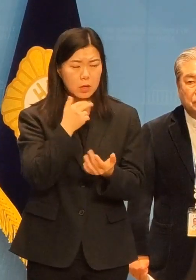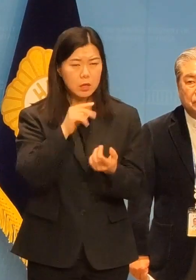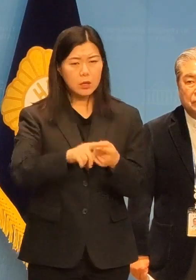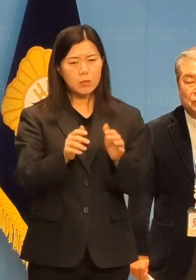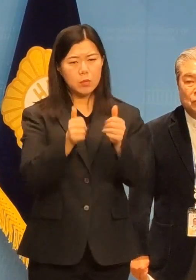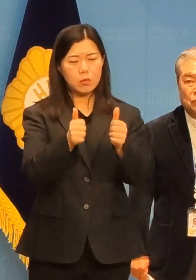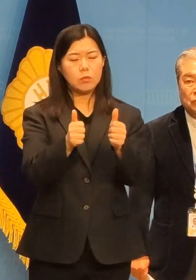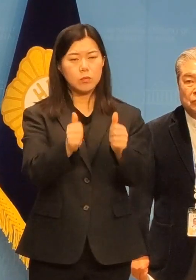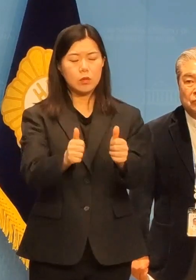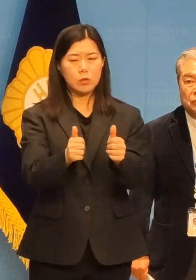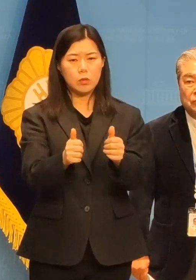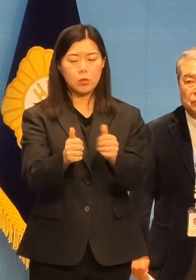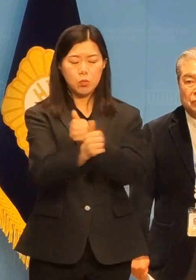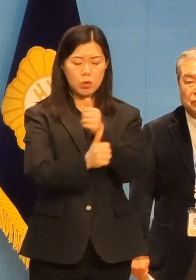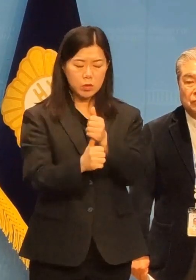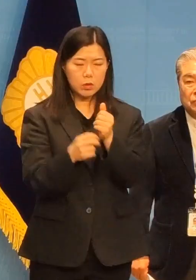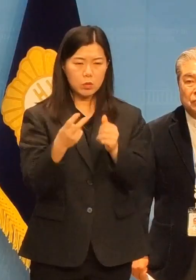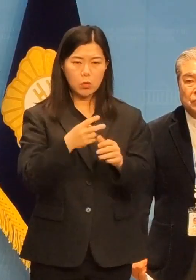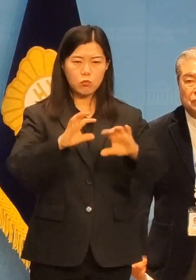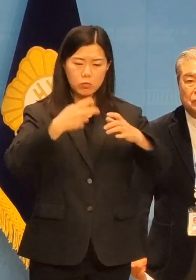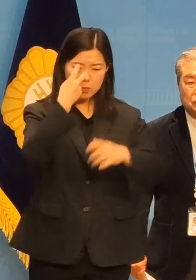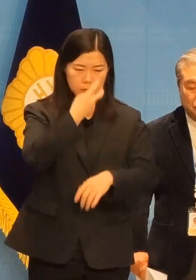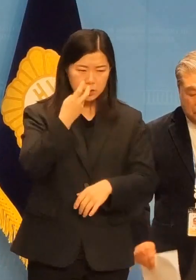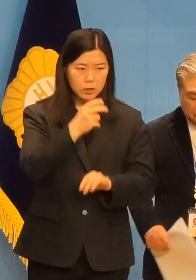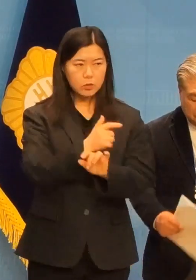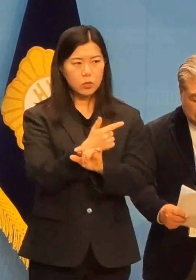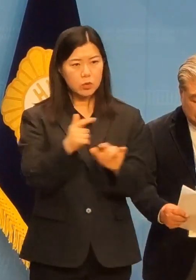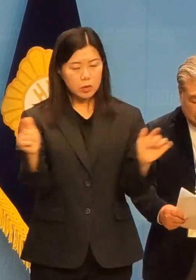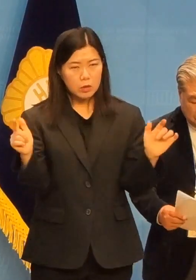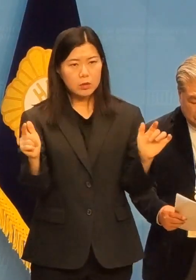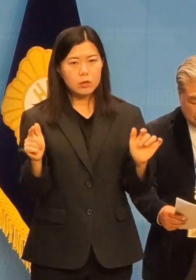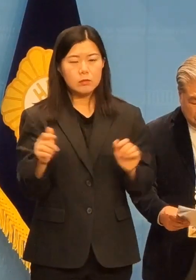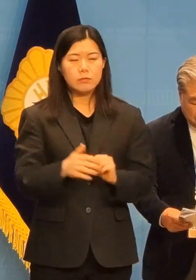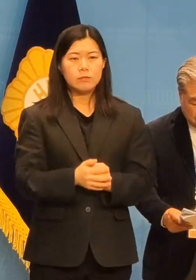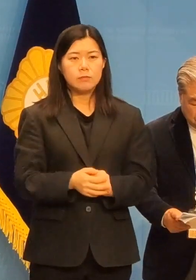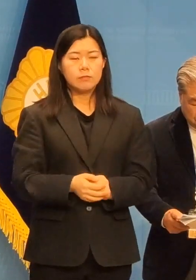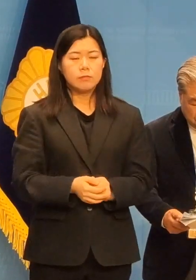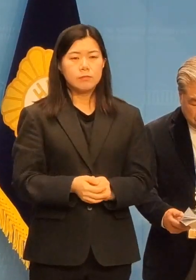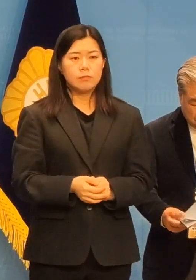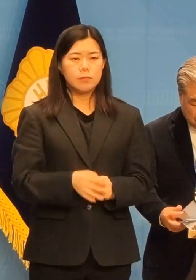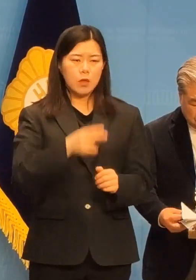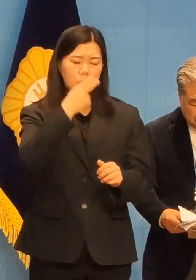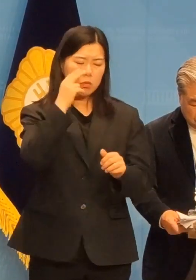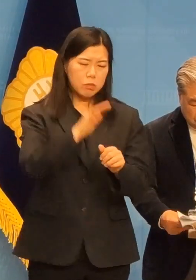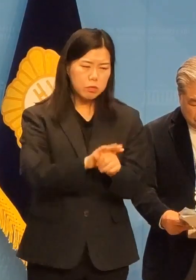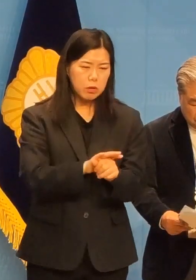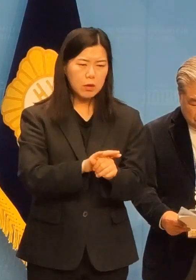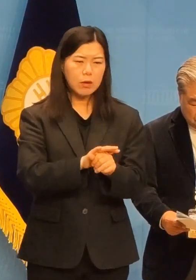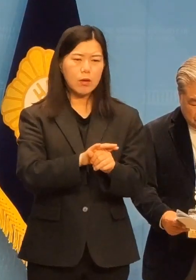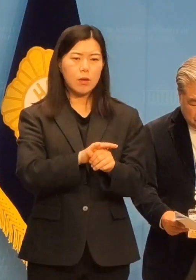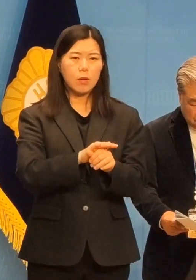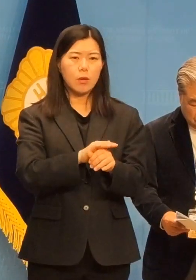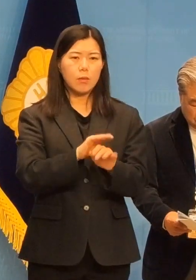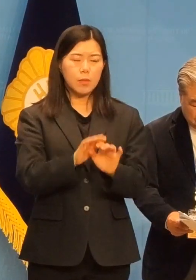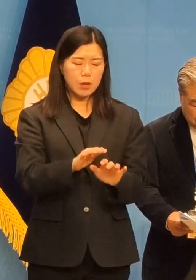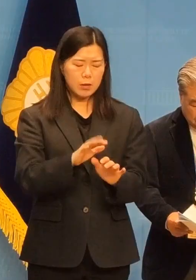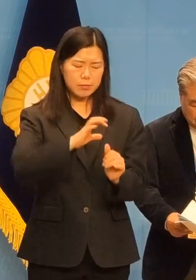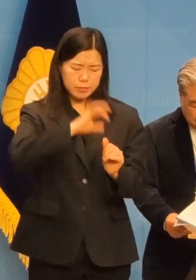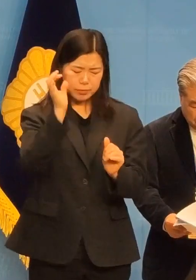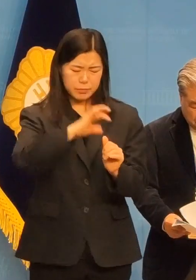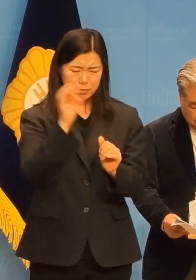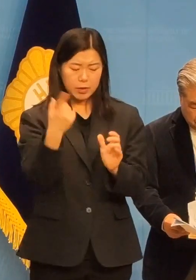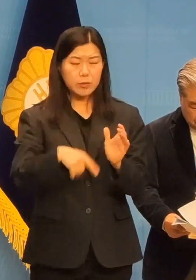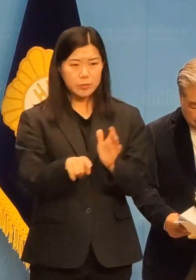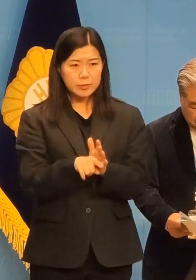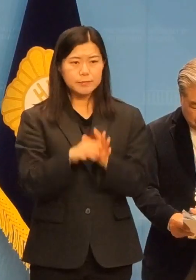법사위의 국정감사와 또 많은 분들의 이 억울함과 누명을 벗기기 위한